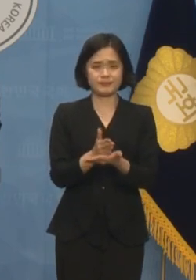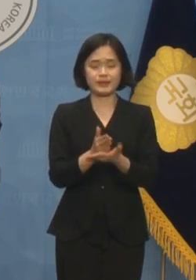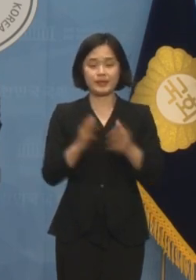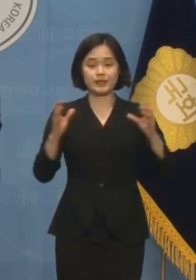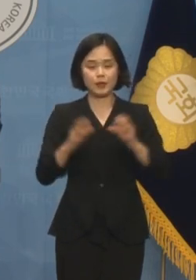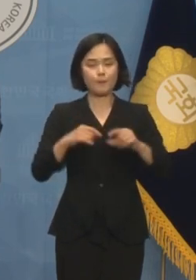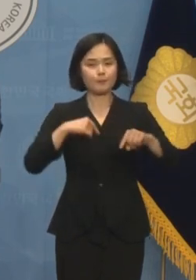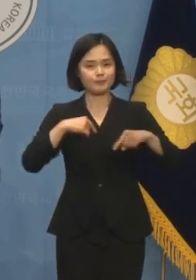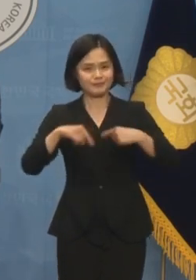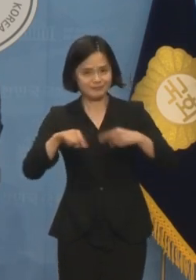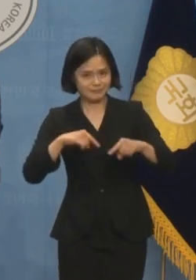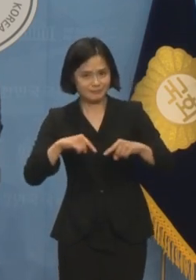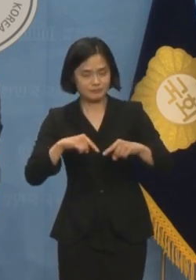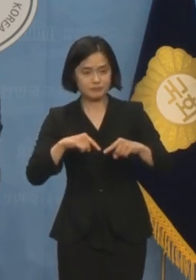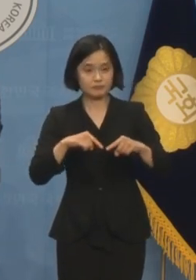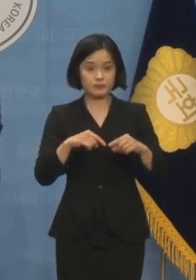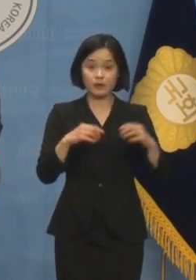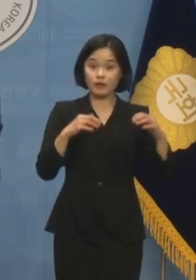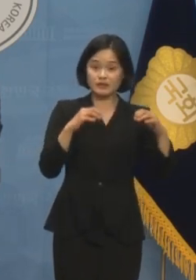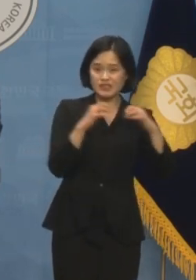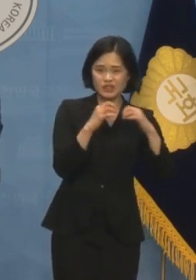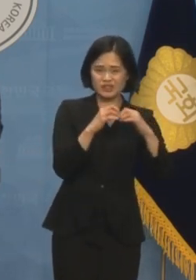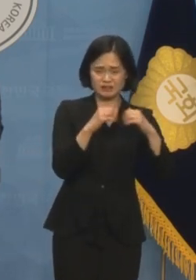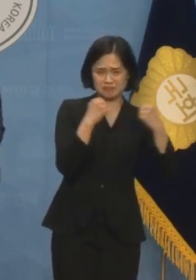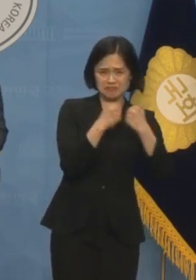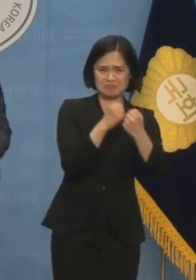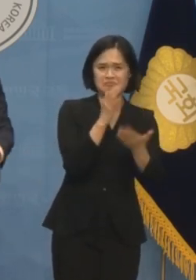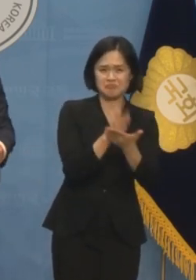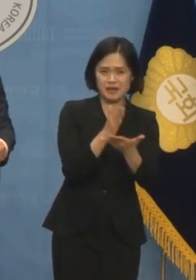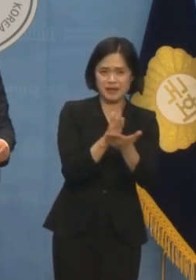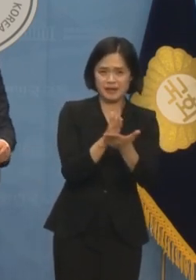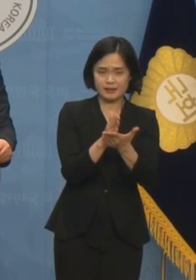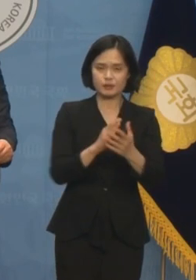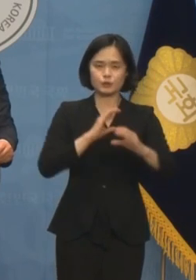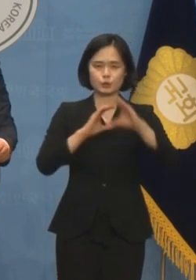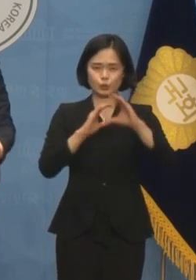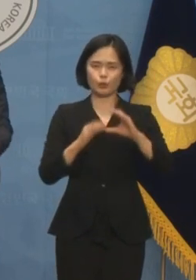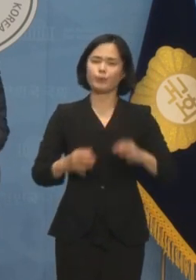아닌 소통, 미래로 나아가야 합니다.